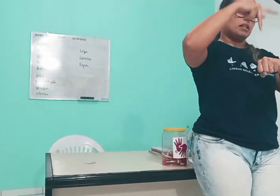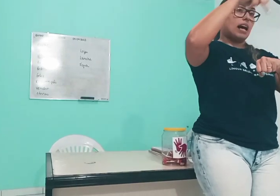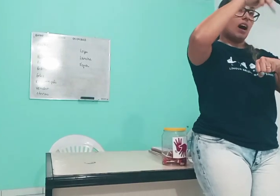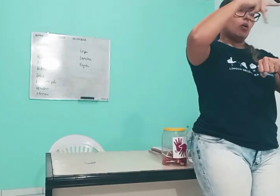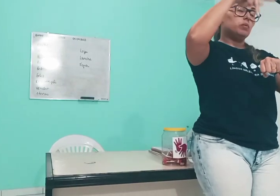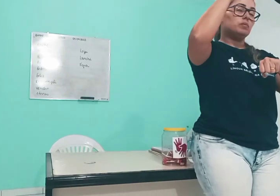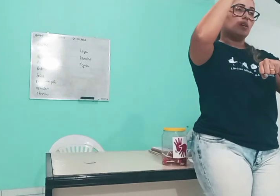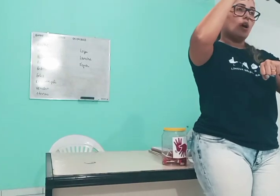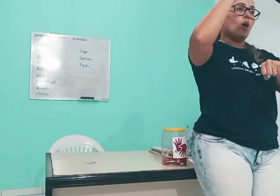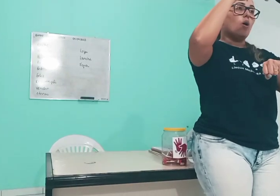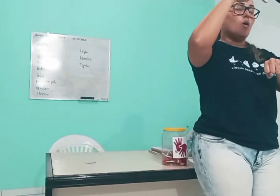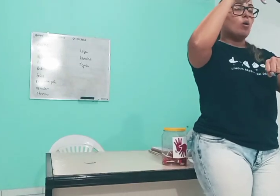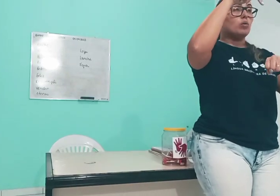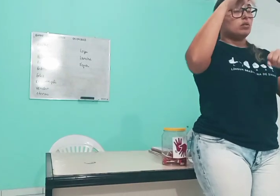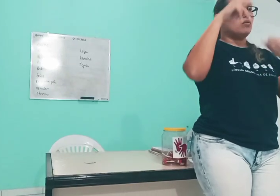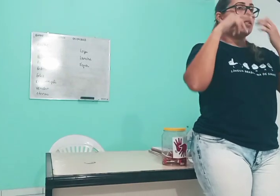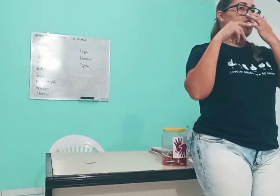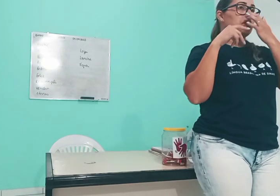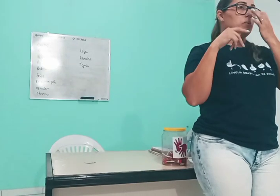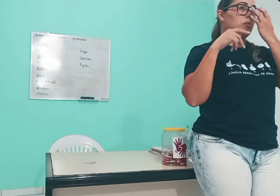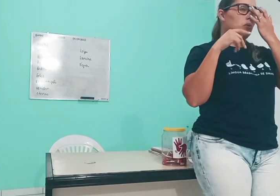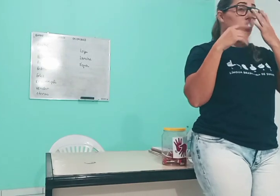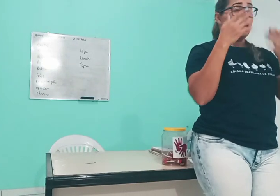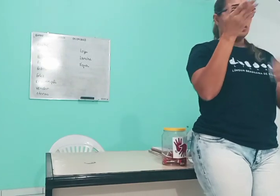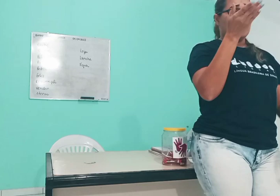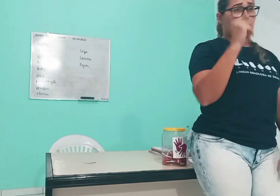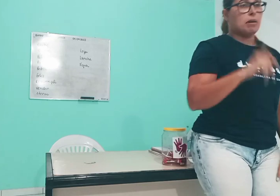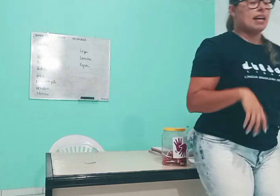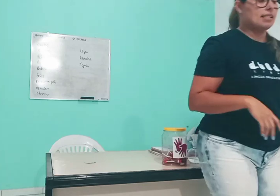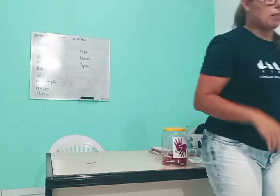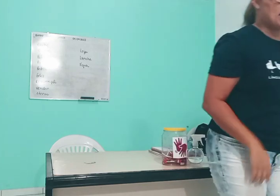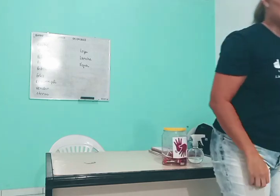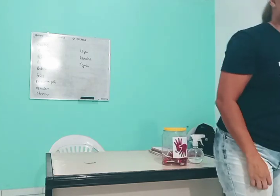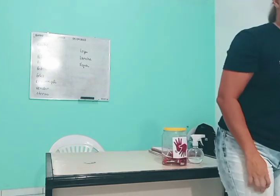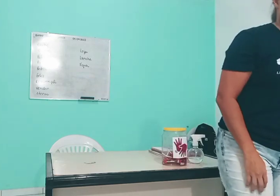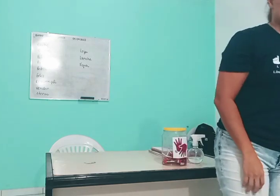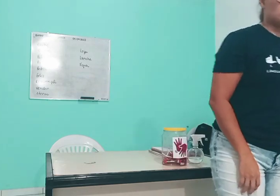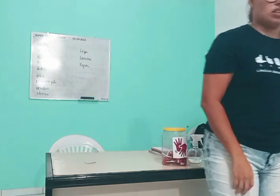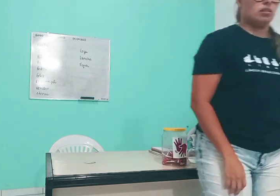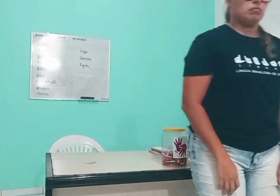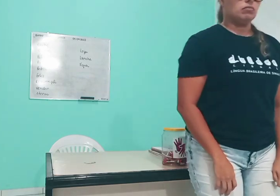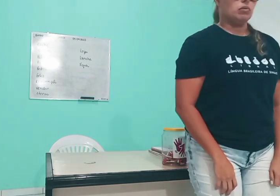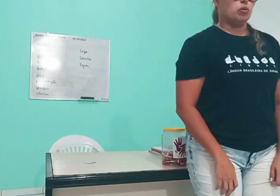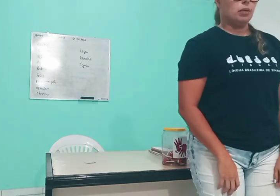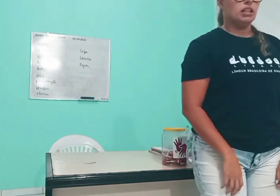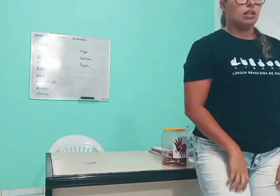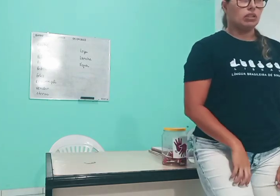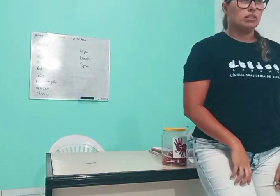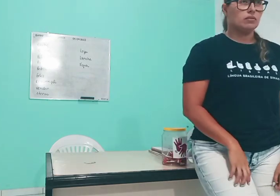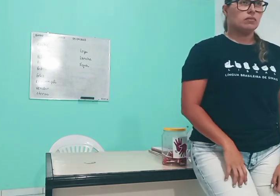a espiral. Ou se você, tipo, que nem a Maestra, trabalha em comércio, de comida não, né?